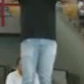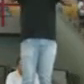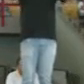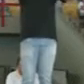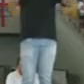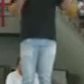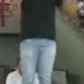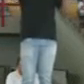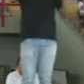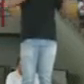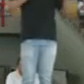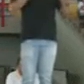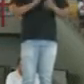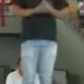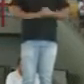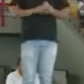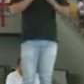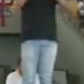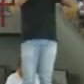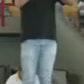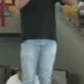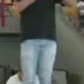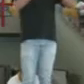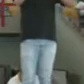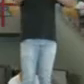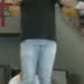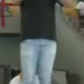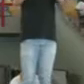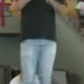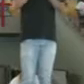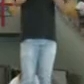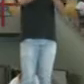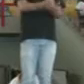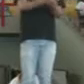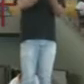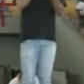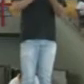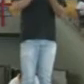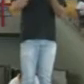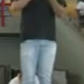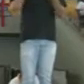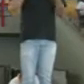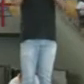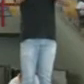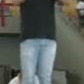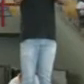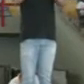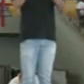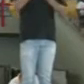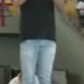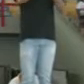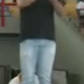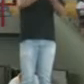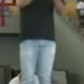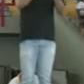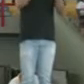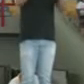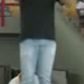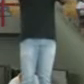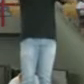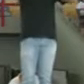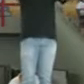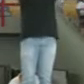tem. Essa proposta tem textos de apoio. E muitas vezes esses textos de apoio vão